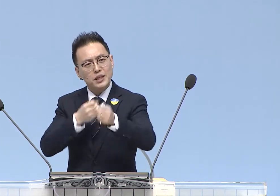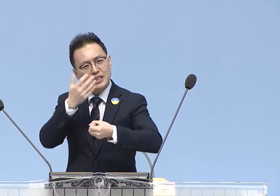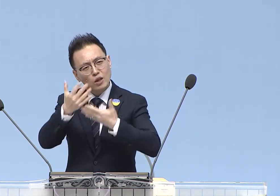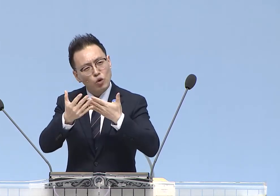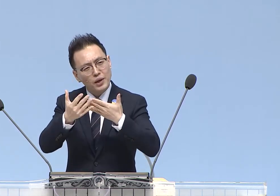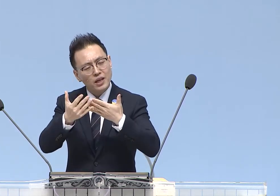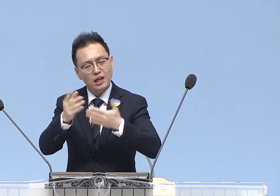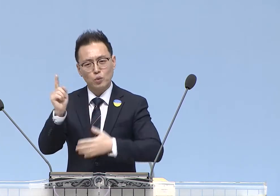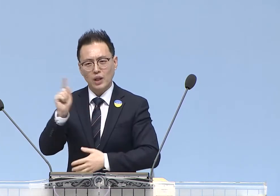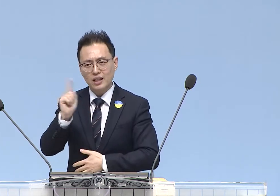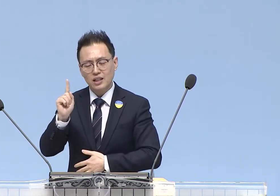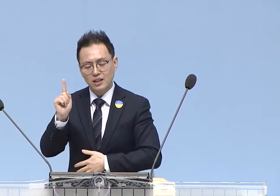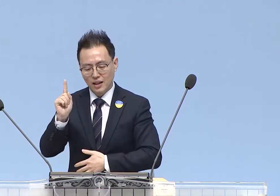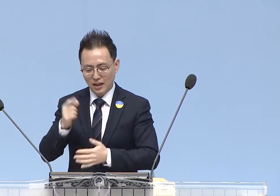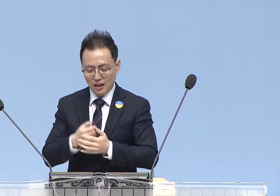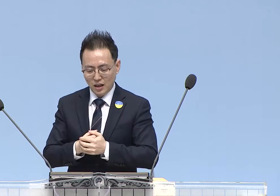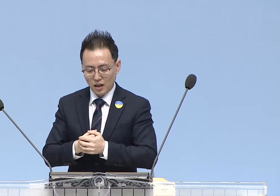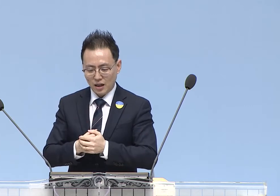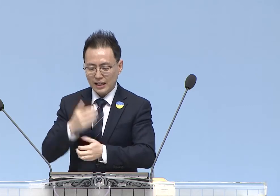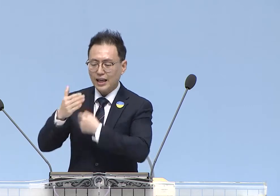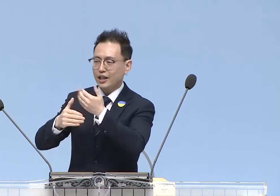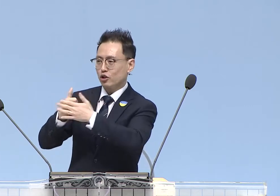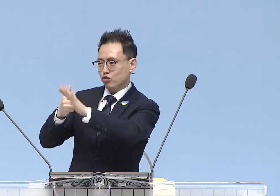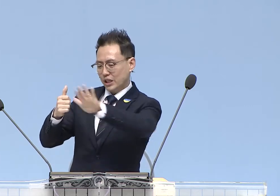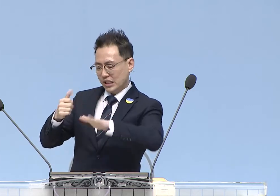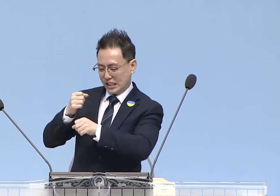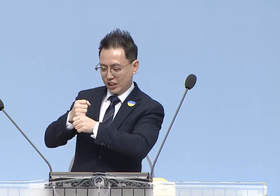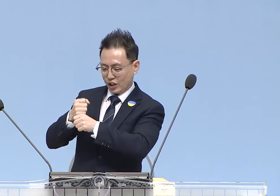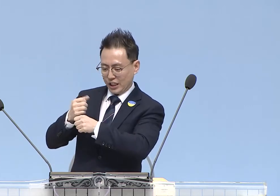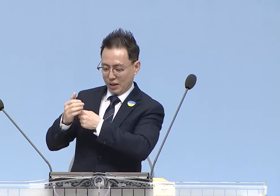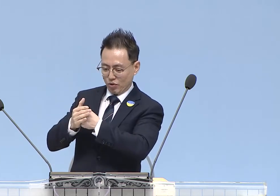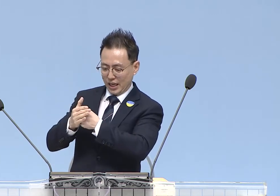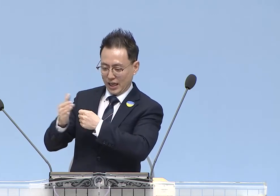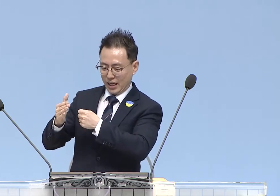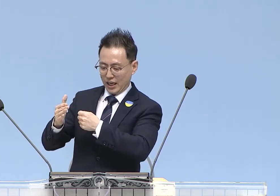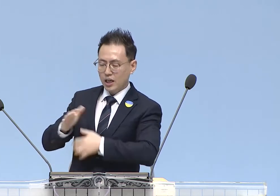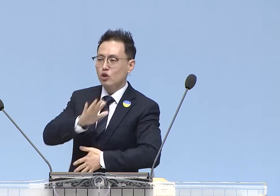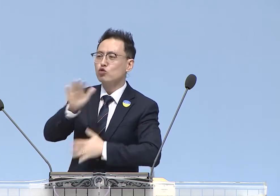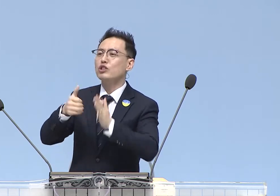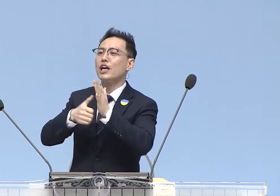신앙 고백이라기보다는 하나님께서 우리를 지으셨기 때문에 우리의